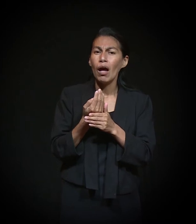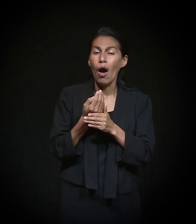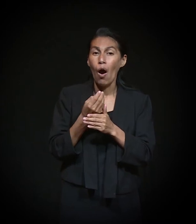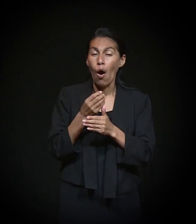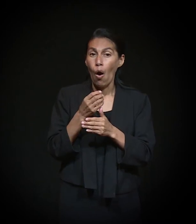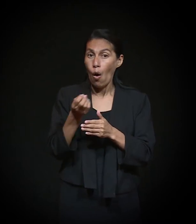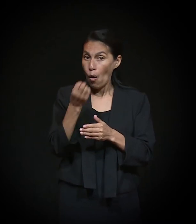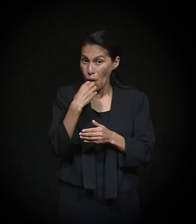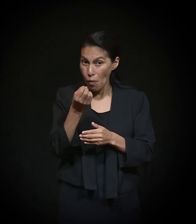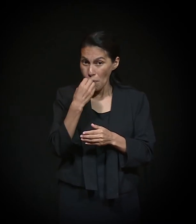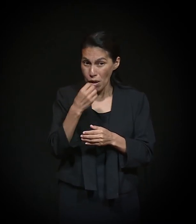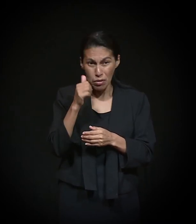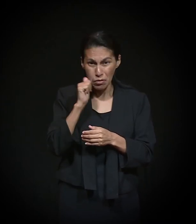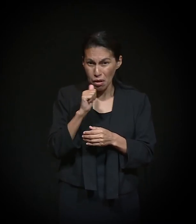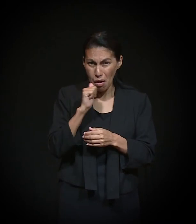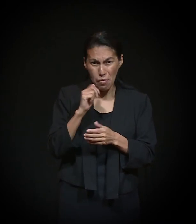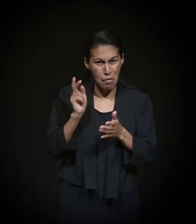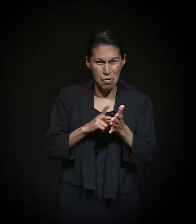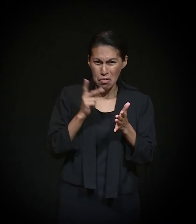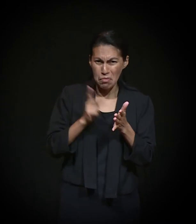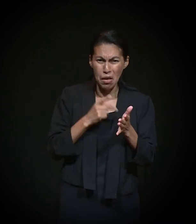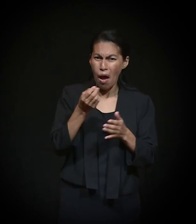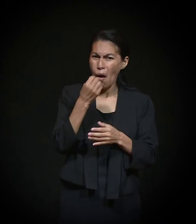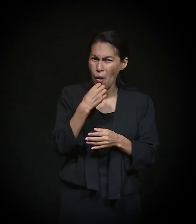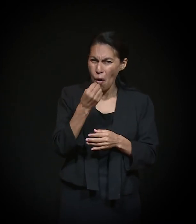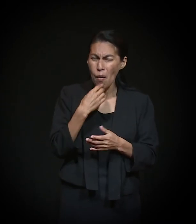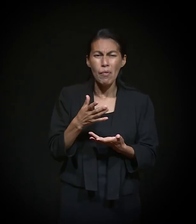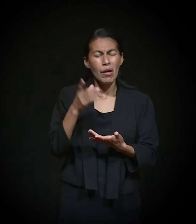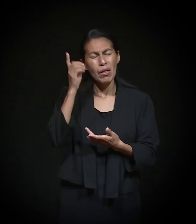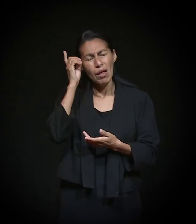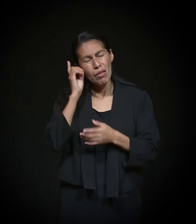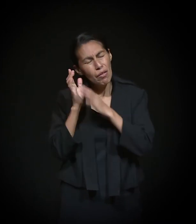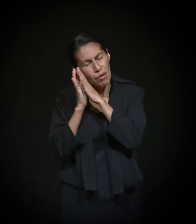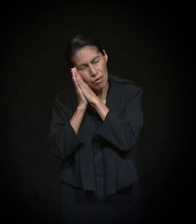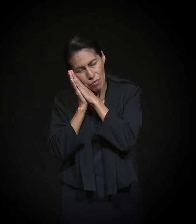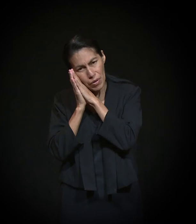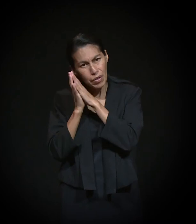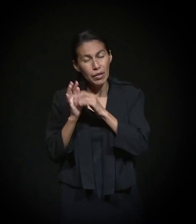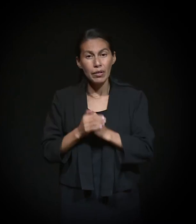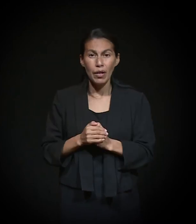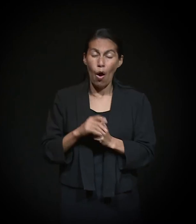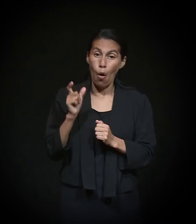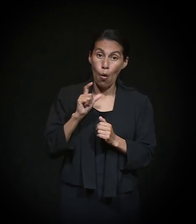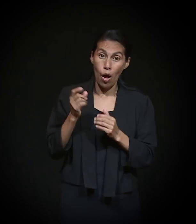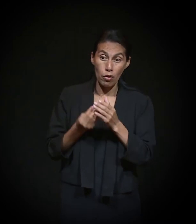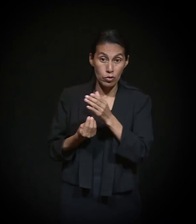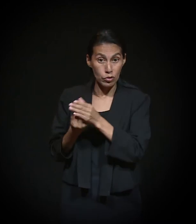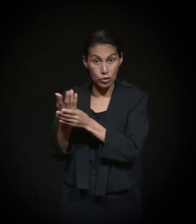todas las veces que comen, todas las veces que van a dormirse,